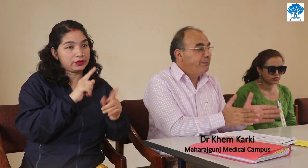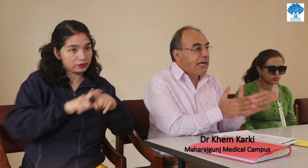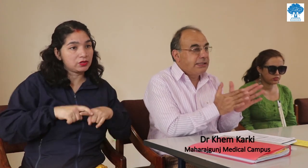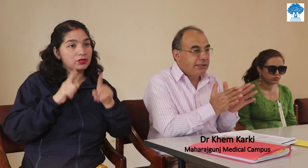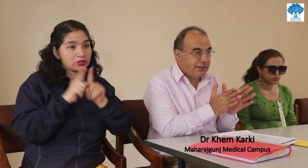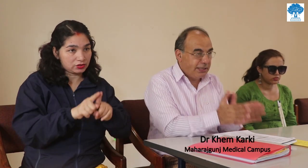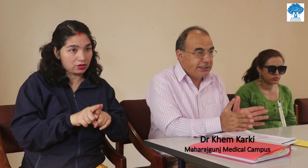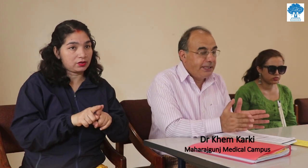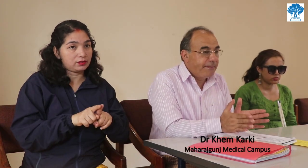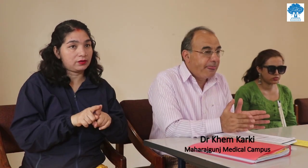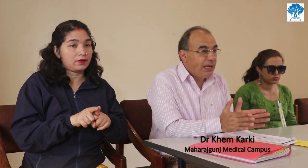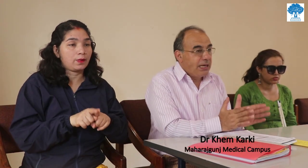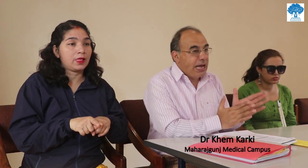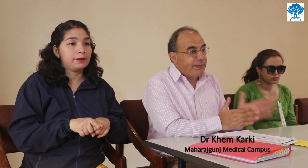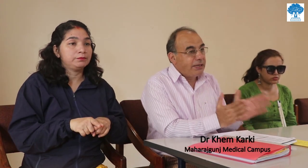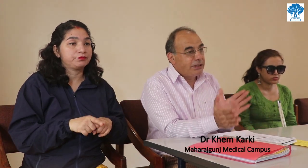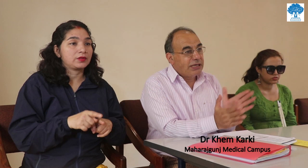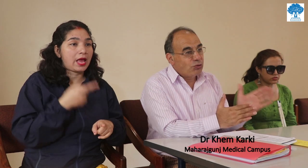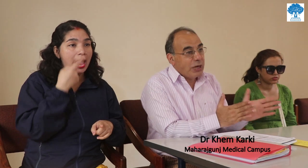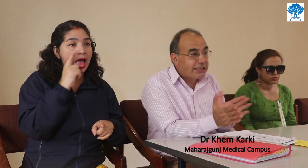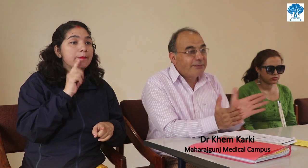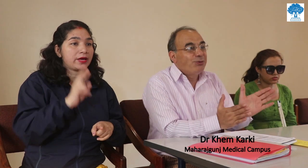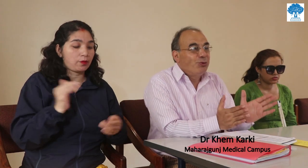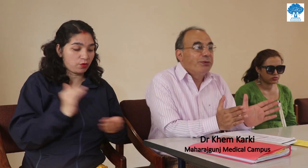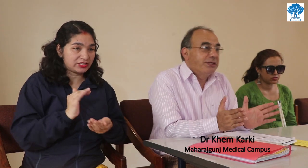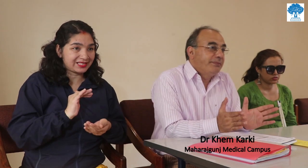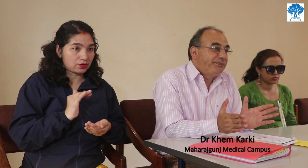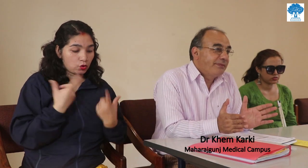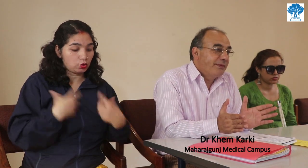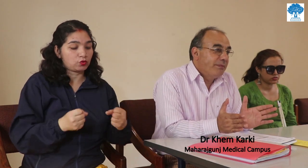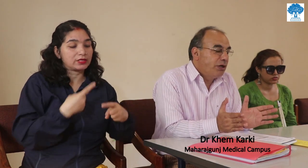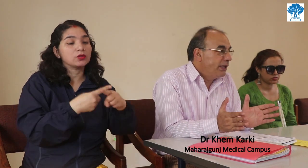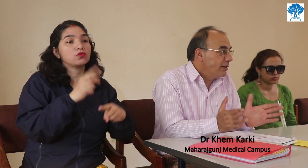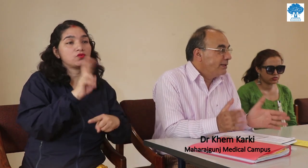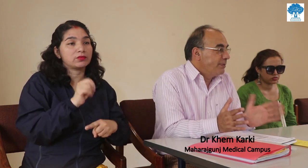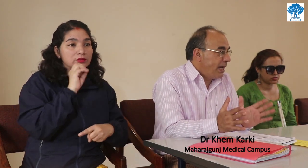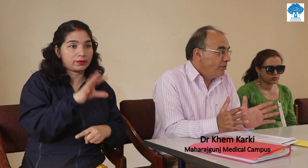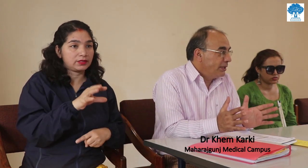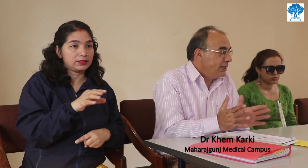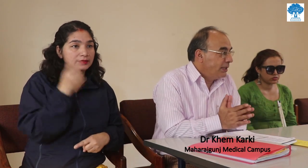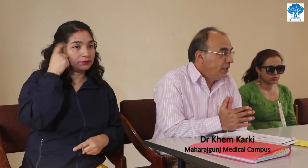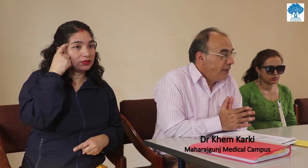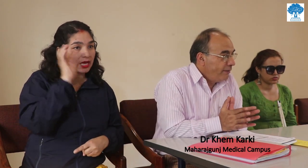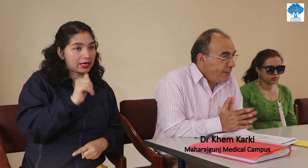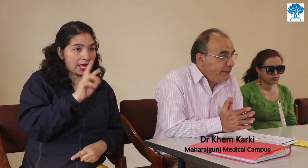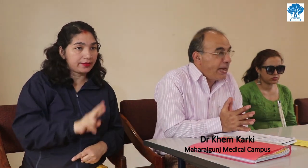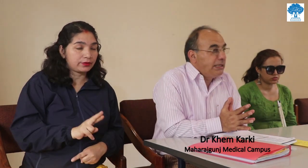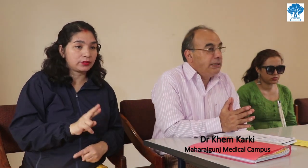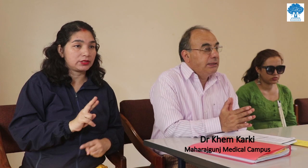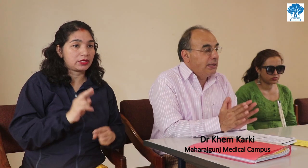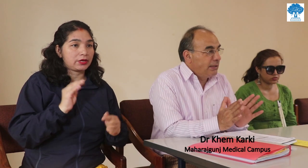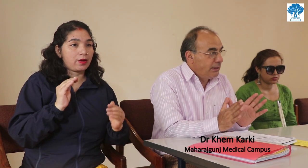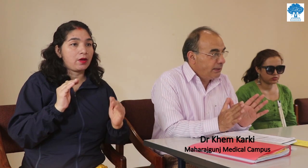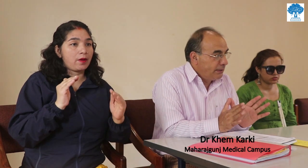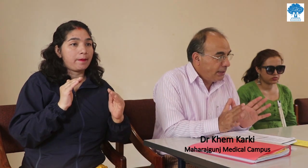फ्यामिली प्लानिङ सँगसँगै चाहिँ आमा र बच्चाको स्वास्थ्यलाई पनि जोड्नुपर्छ. भन्ने कन्सेप्ट आयो. त्यसैले फ्यामिली